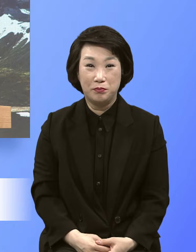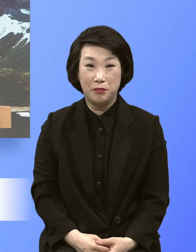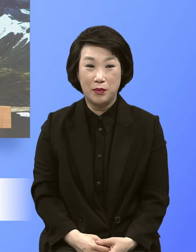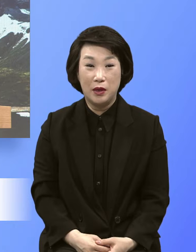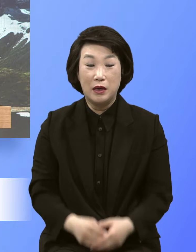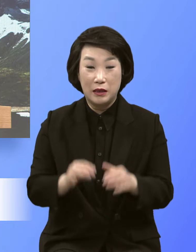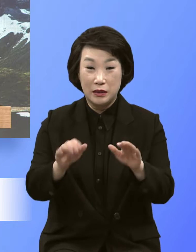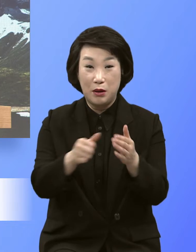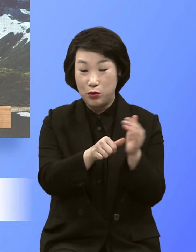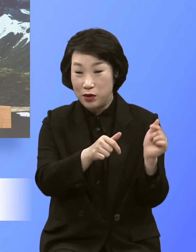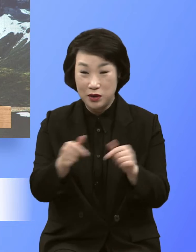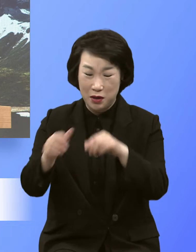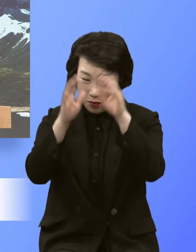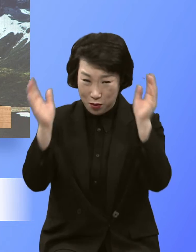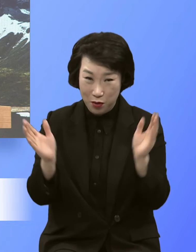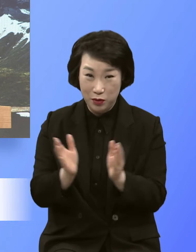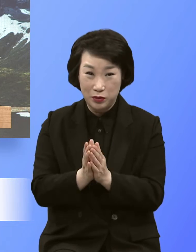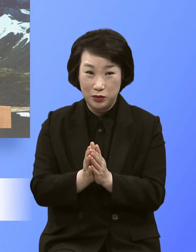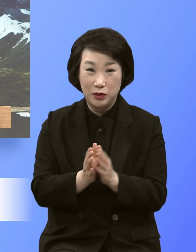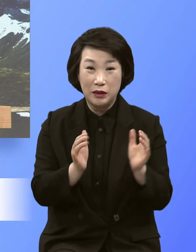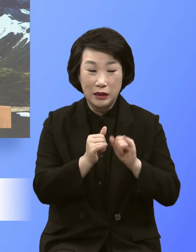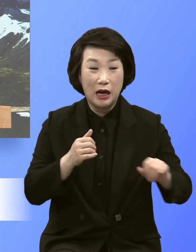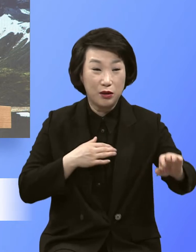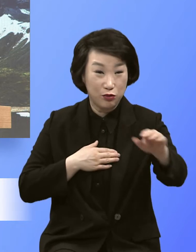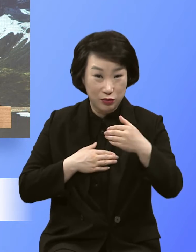그래서 만물들이 인간들 앞에